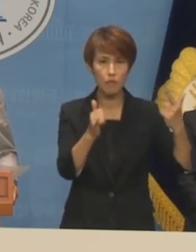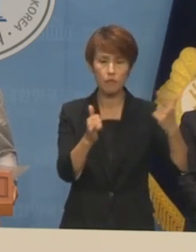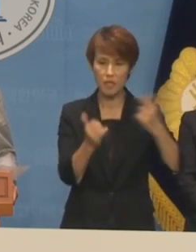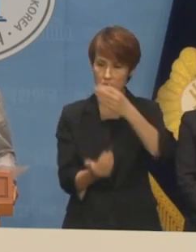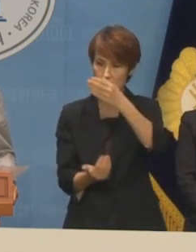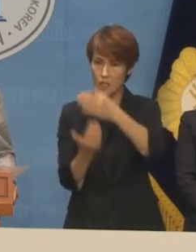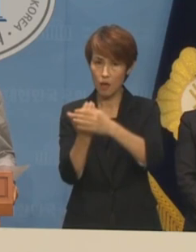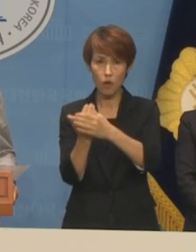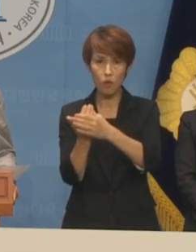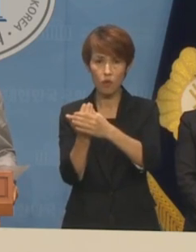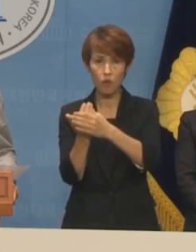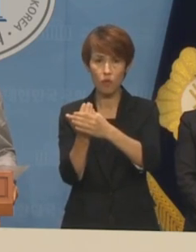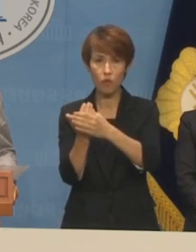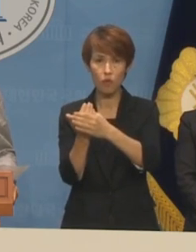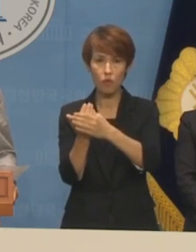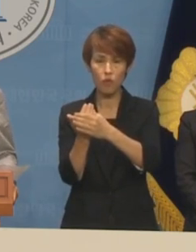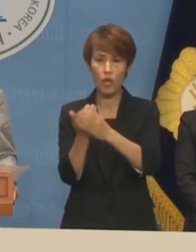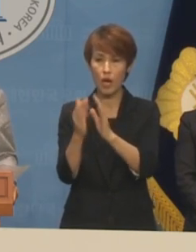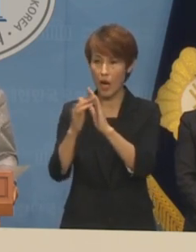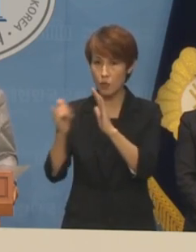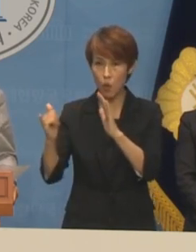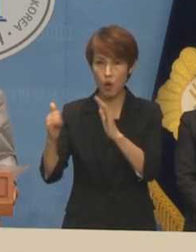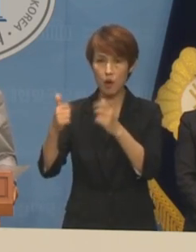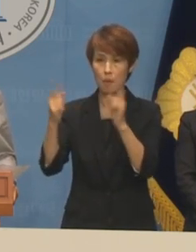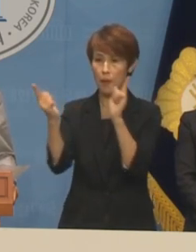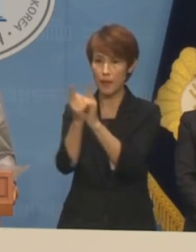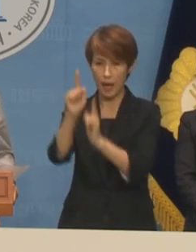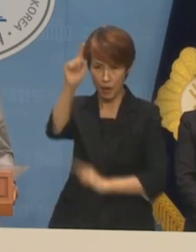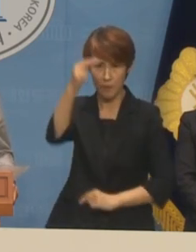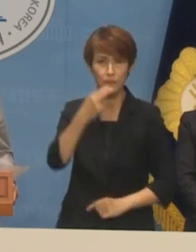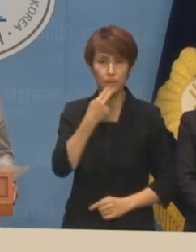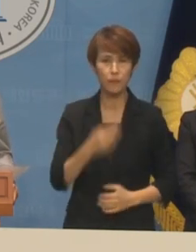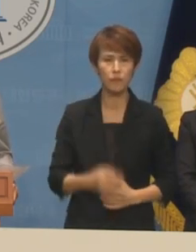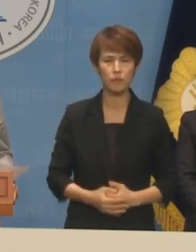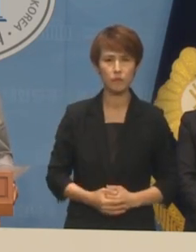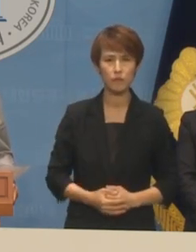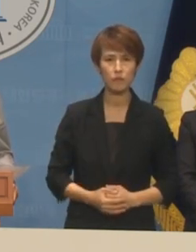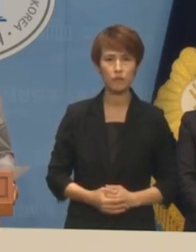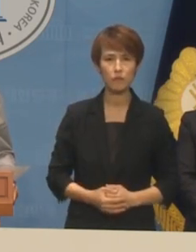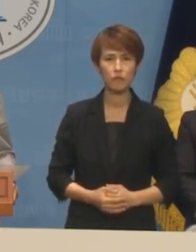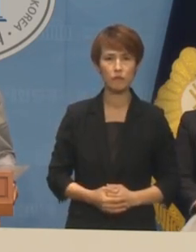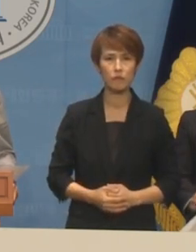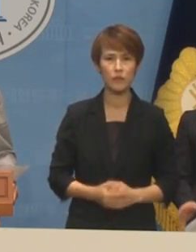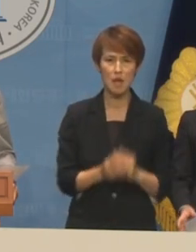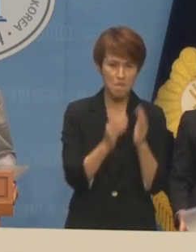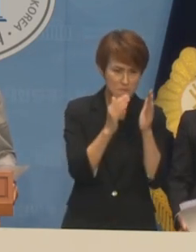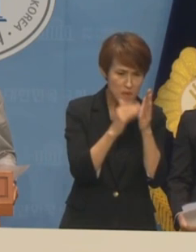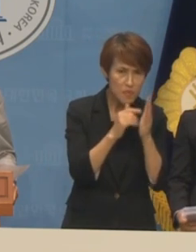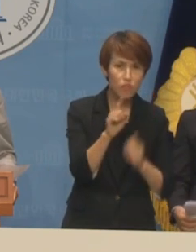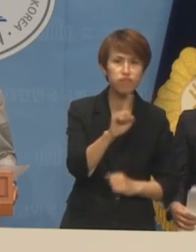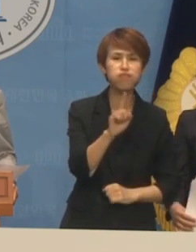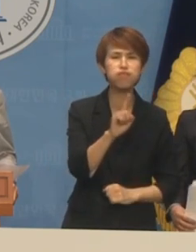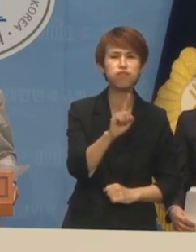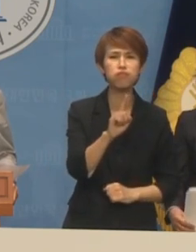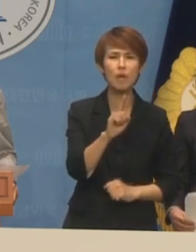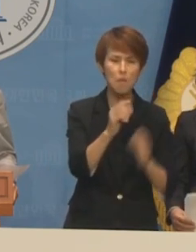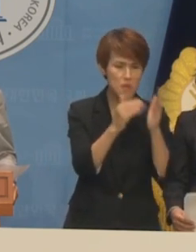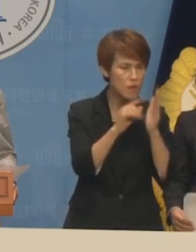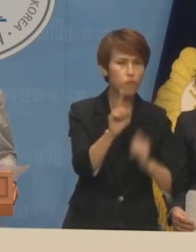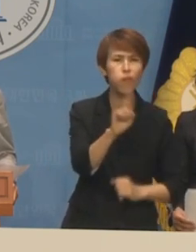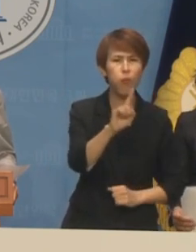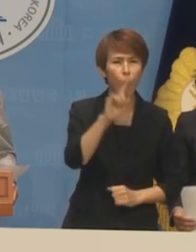사건 유족과는 면담도 하지 않았습니다. 감춰야 할 비밀이 있길래 비밀이